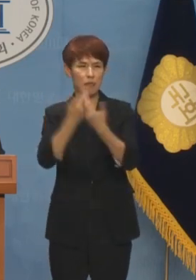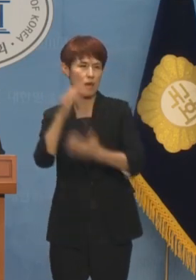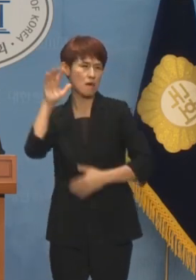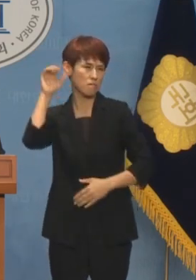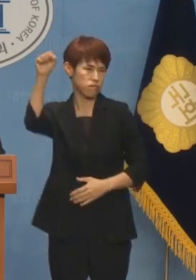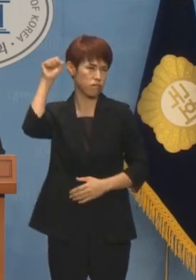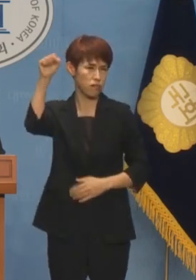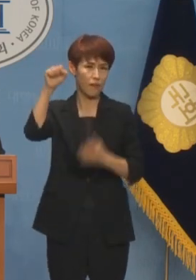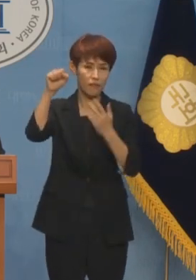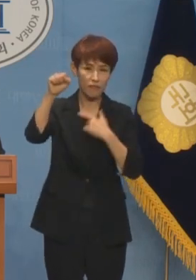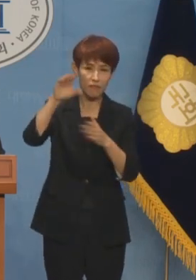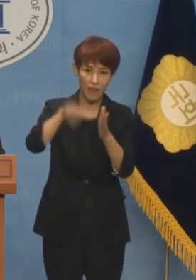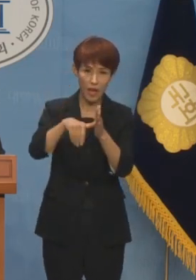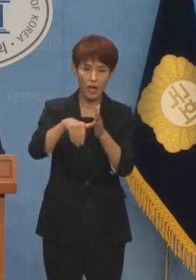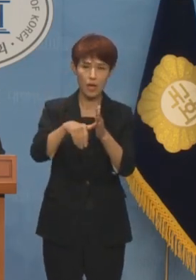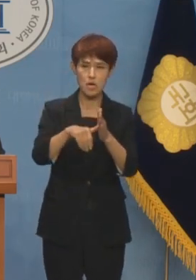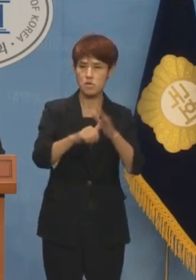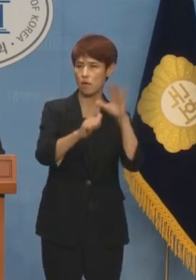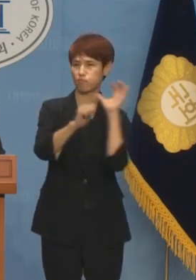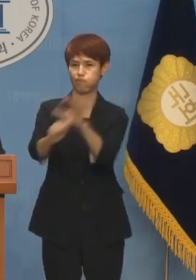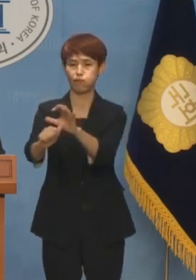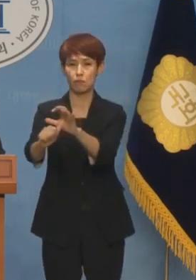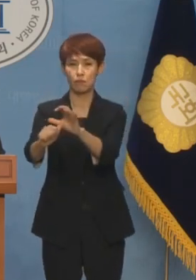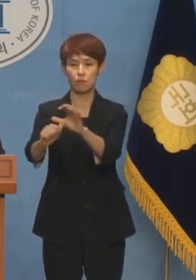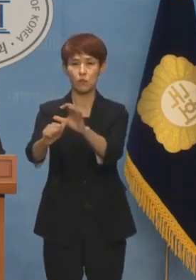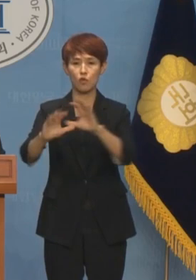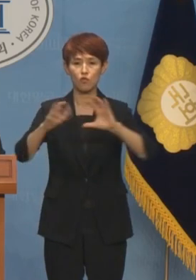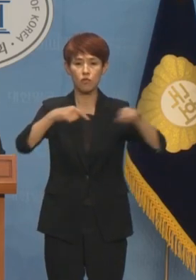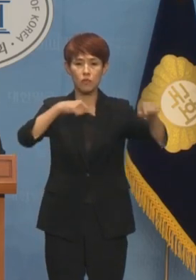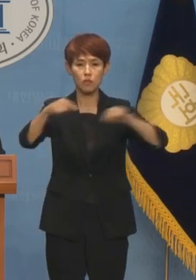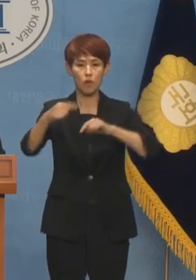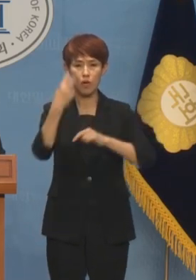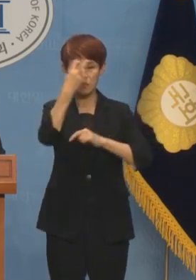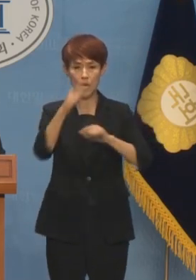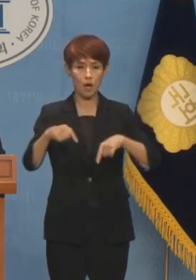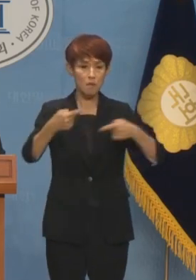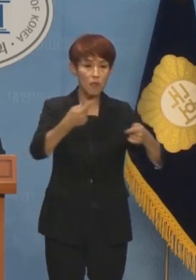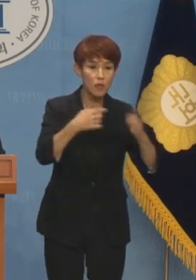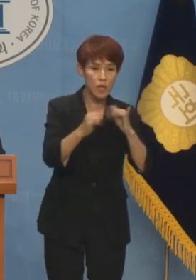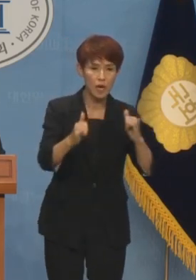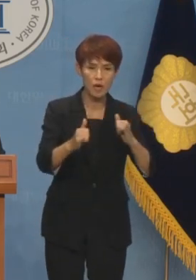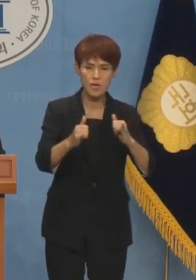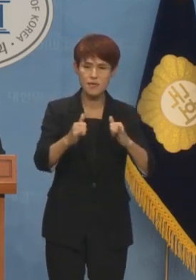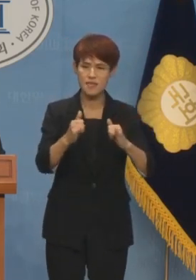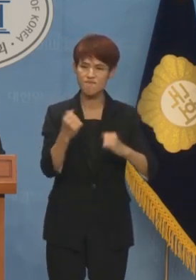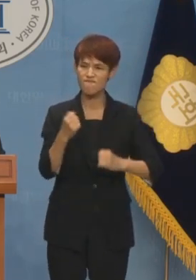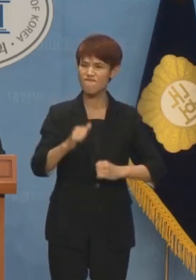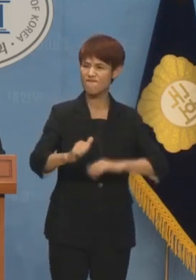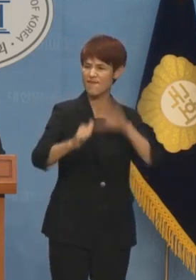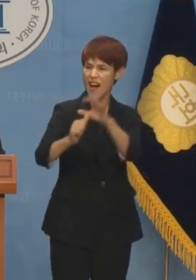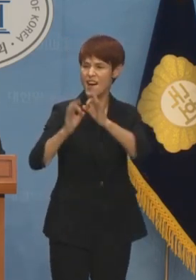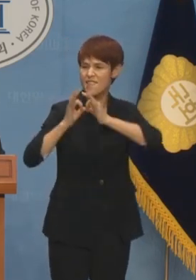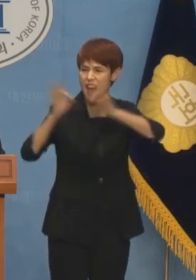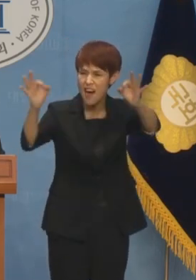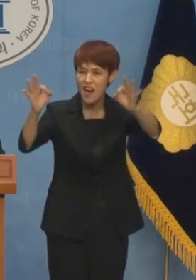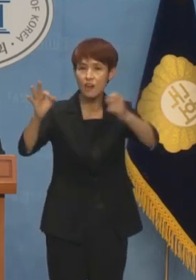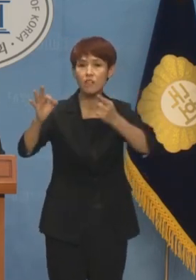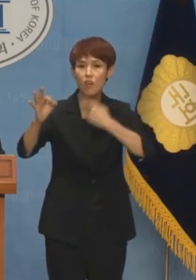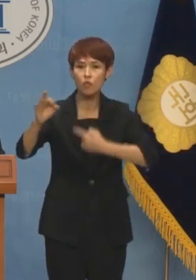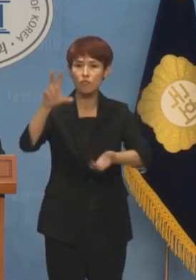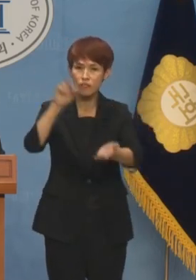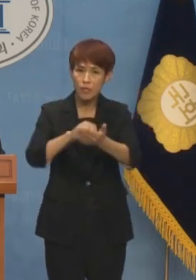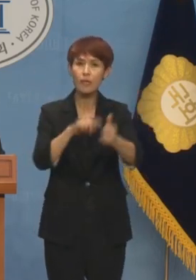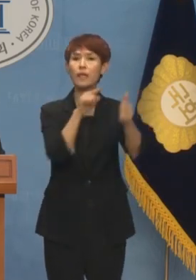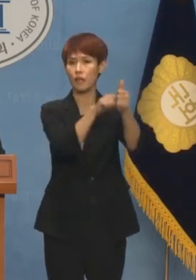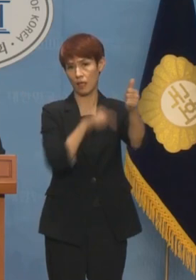옹호하며 국정감사에 참가한 집회 참가자에게 고압적인 태도로 소리쳐 논란이